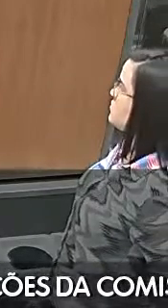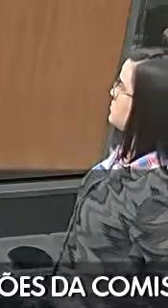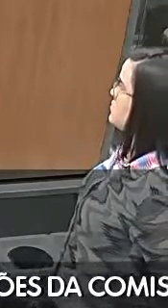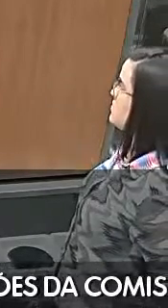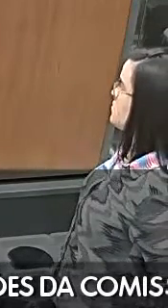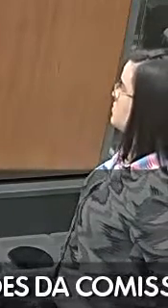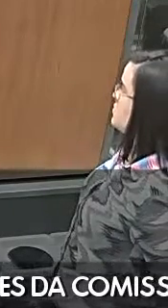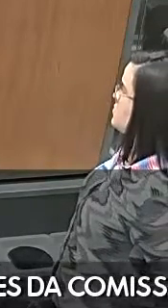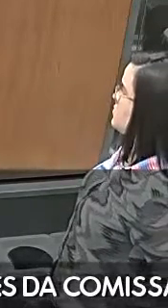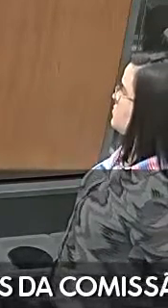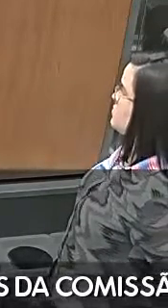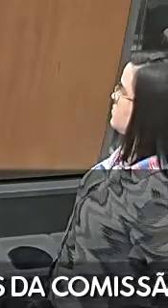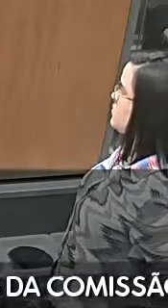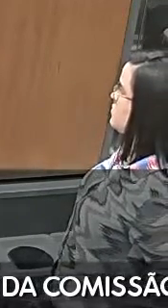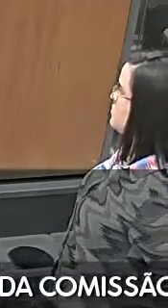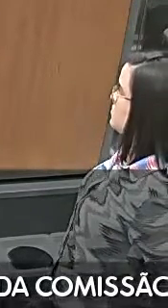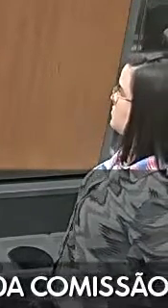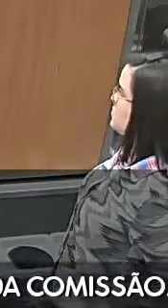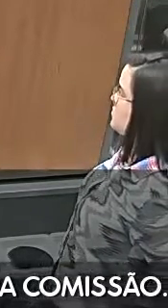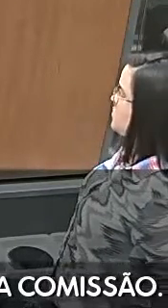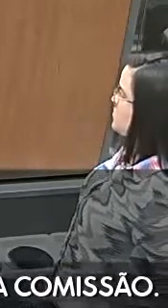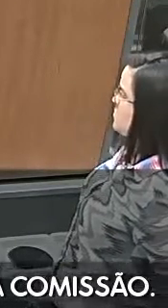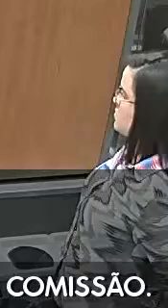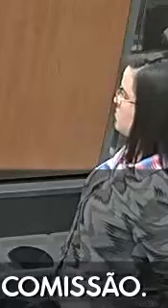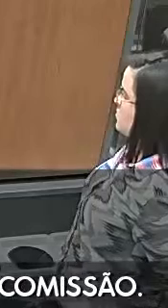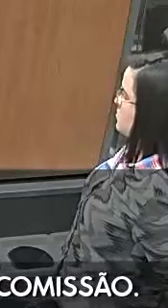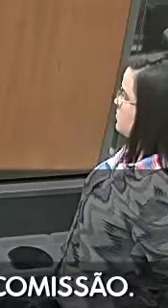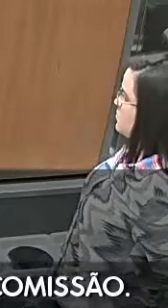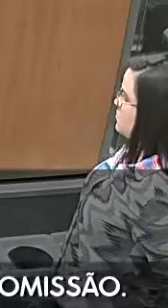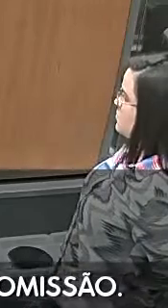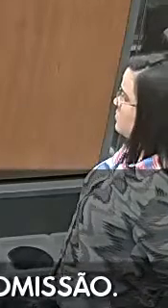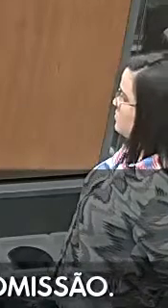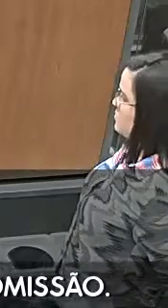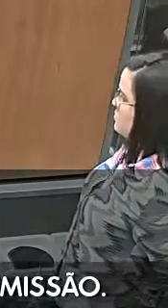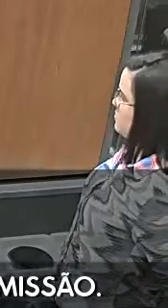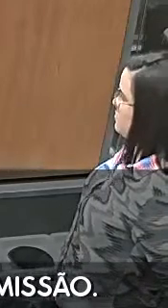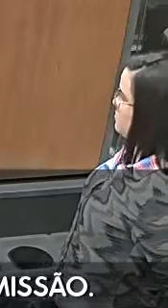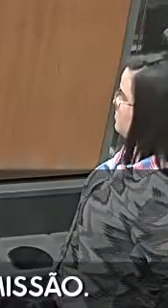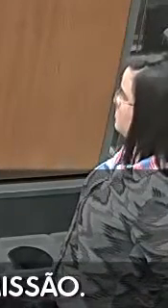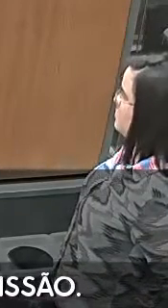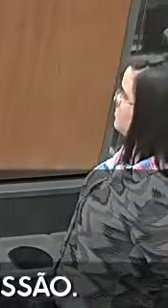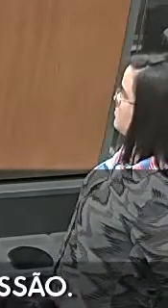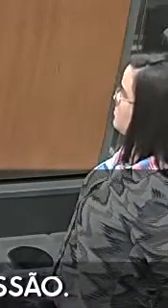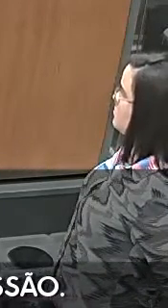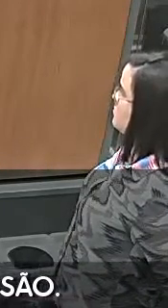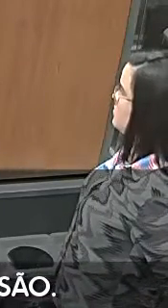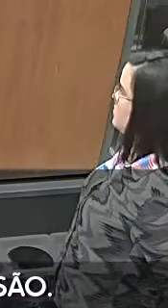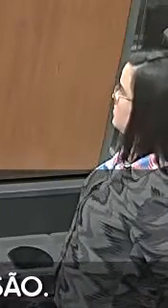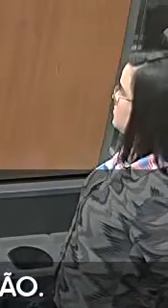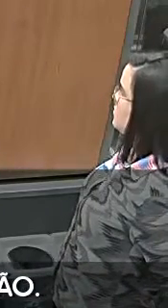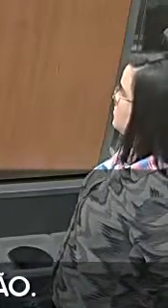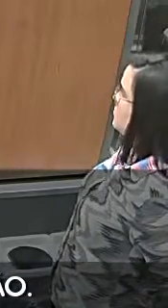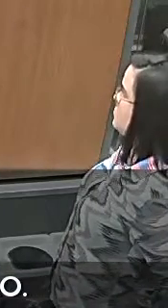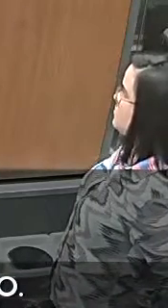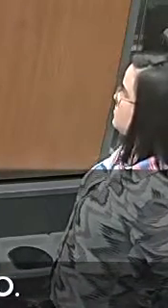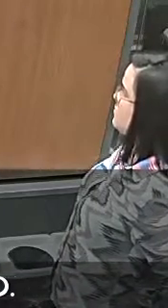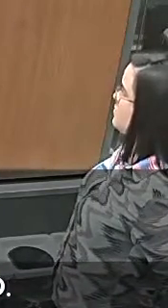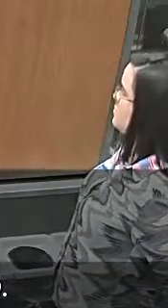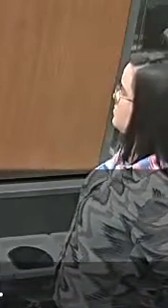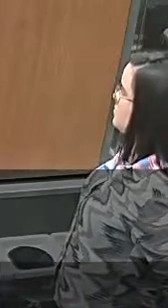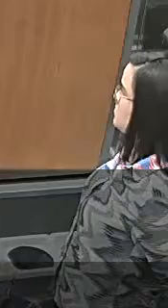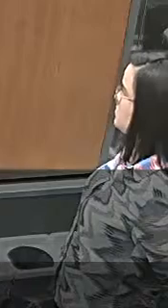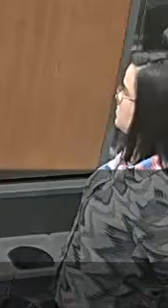ministro de Infraestrutura, diretor-presidente da Companhia Brasileira de Trens Urbanos. Excelentíssimo senhor presidente da Comissão de Participação Popular, deputado que é subserve, requer do assinante nos termos do artigo